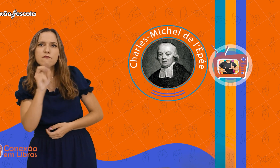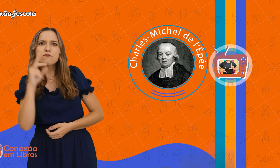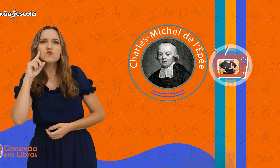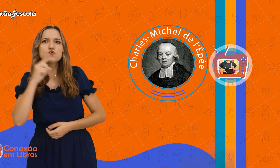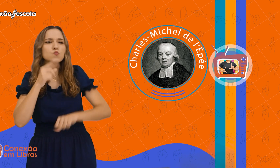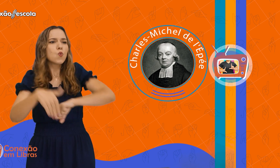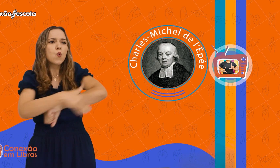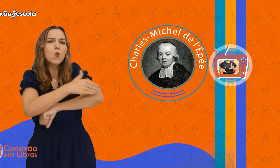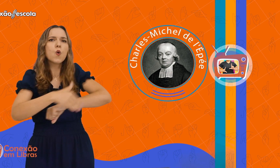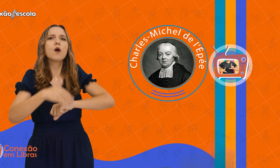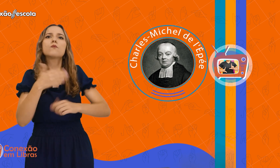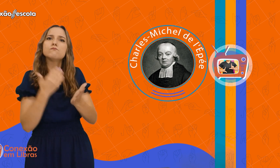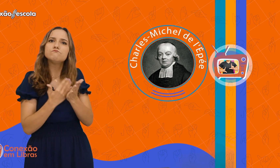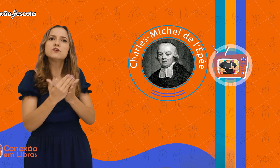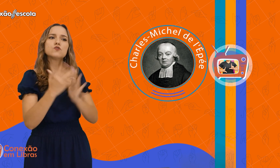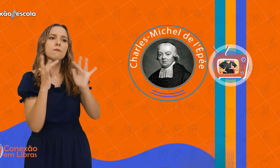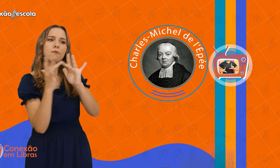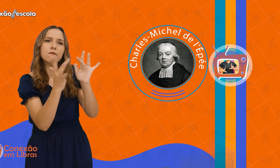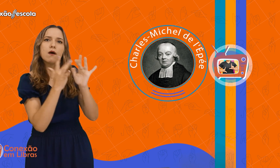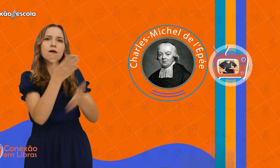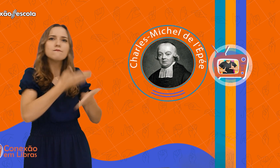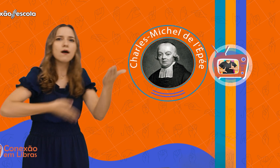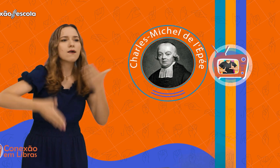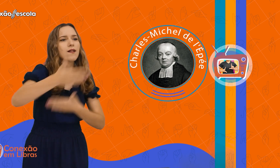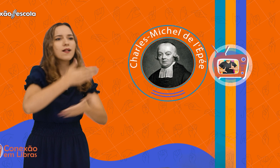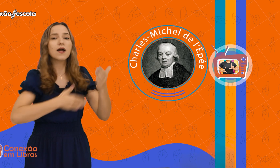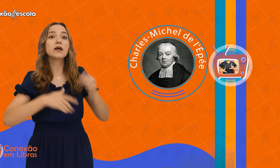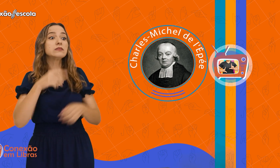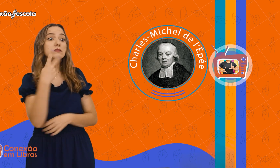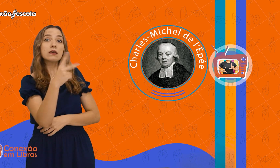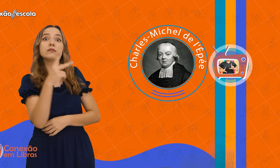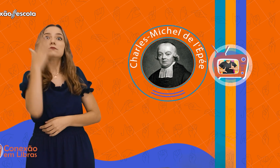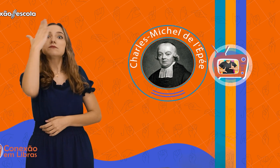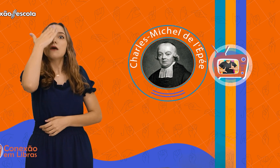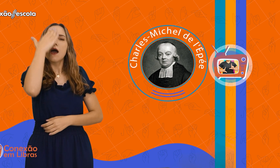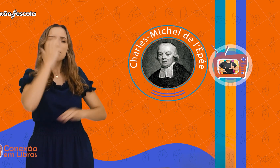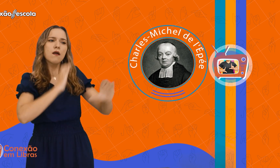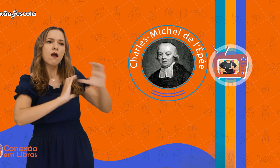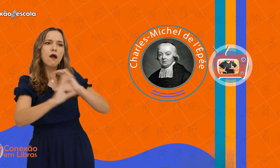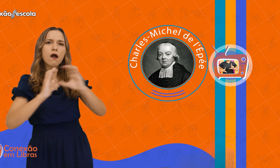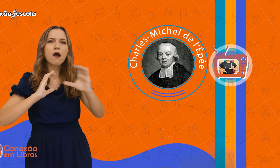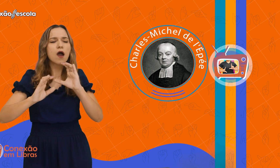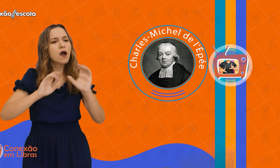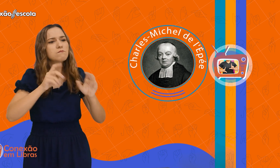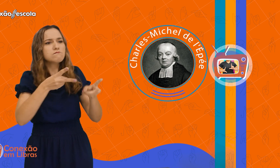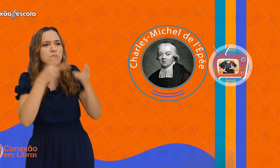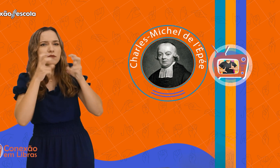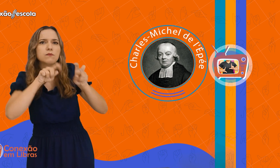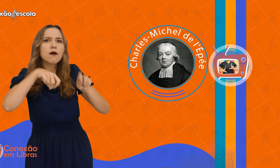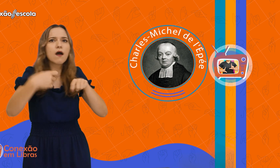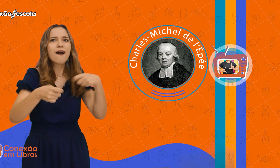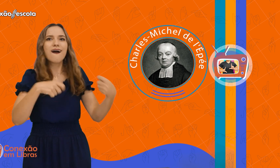ruas e criou, a partir da comunicação existente entre os surdos, os sinais